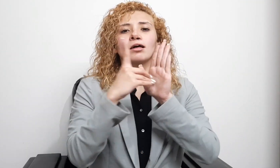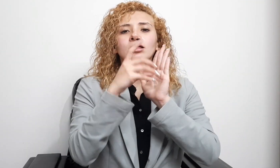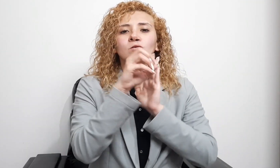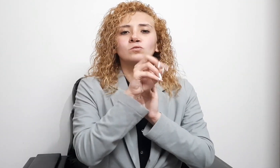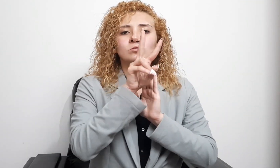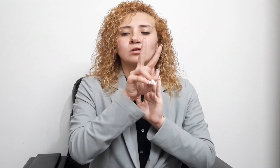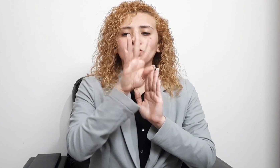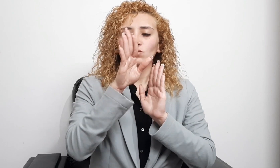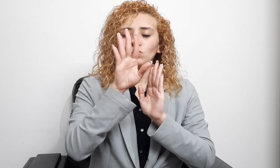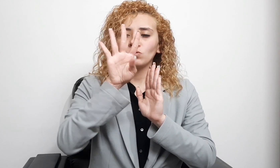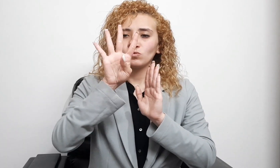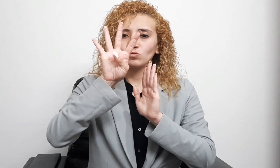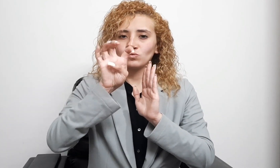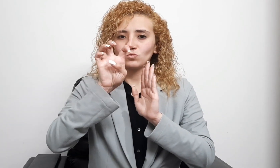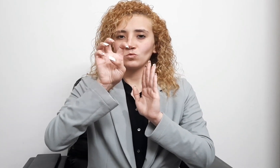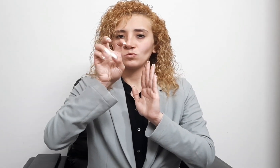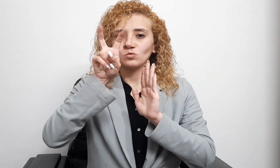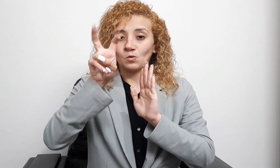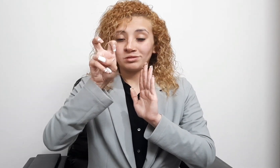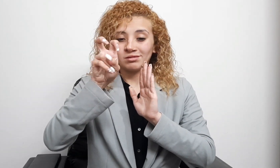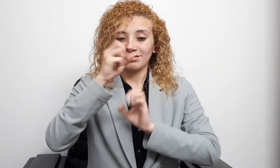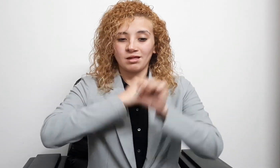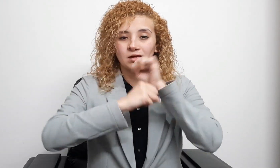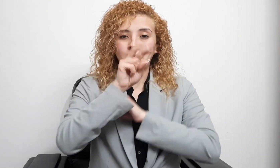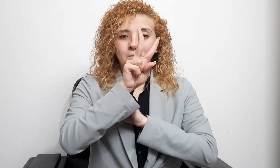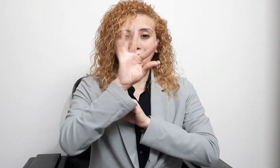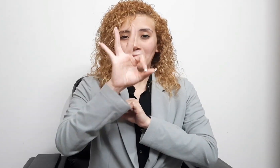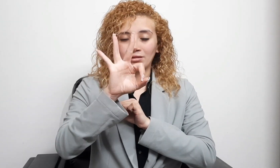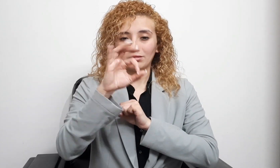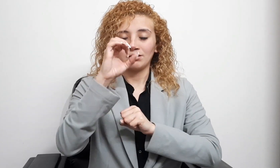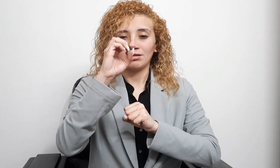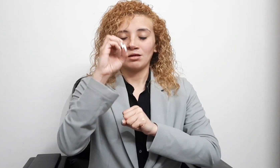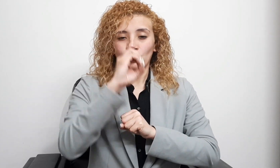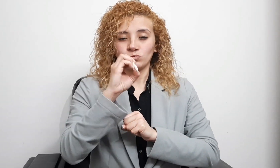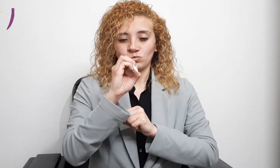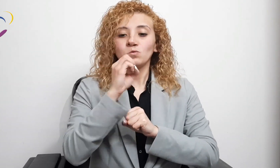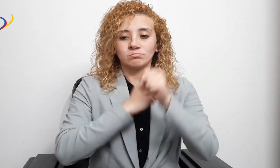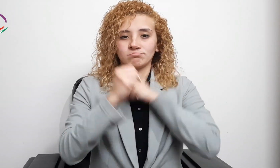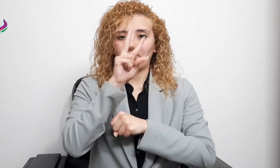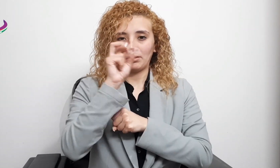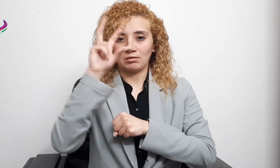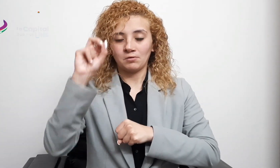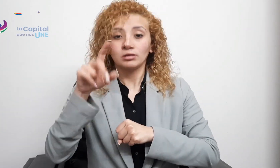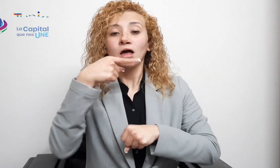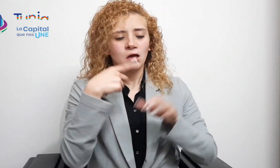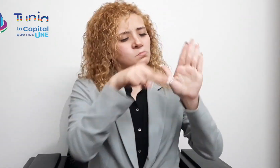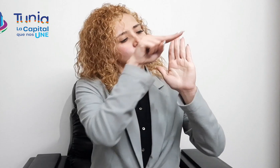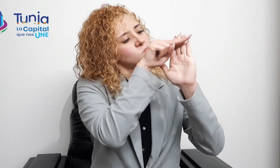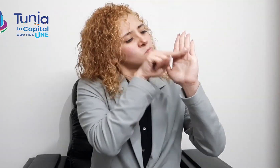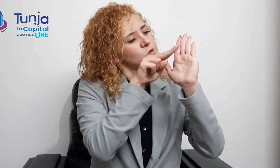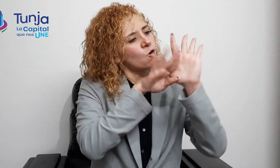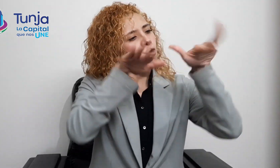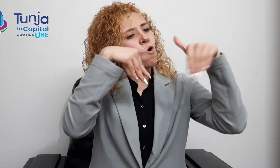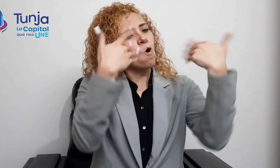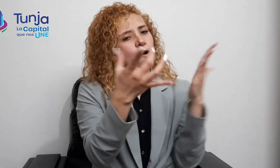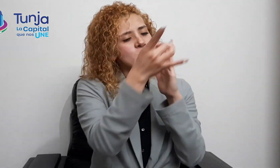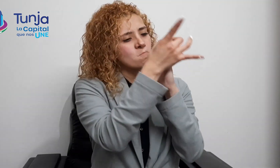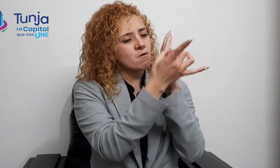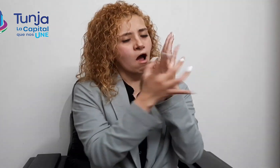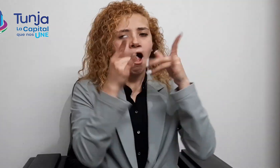decreto 0297 del 23 de octubre del 2020, en el cual se establecen, entre otras, las disposiciones para implementar